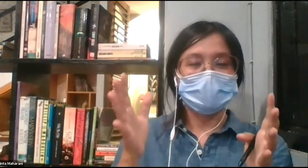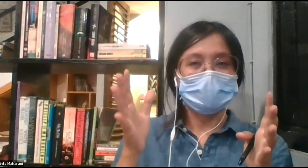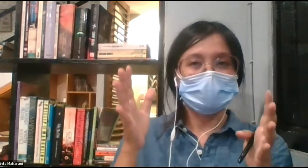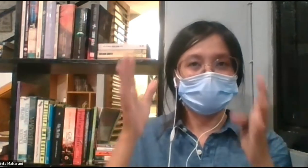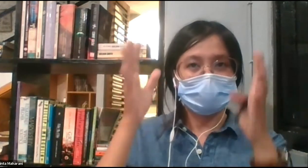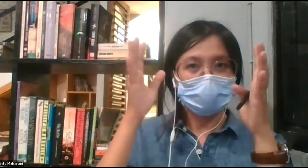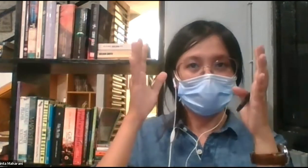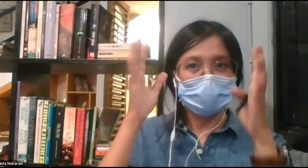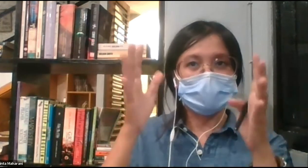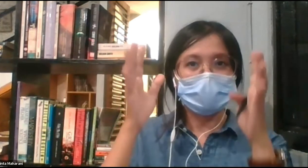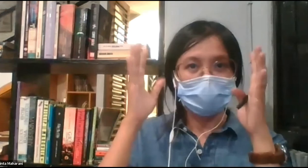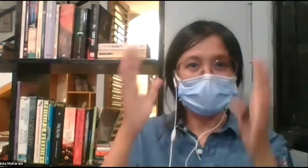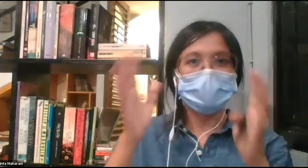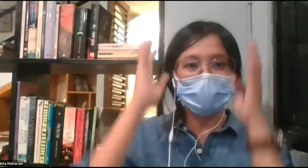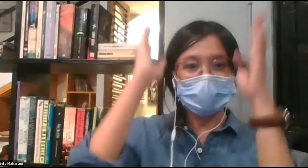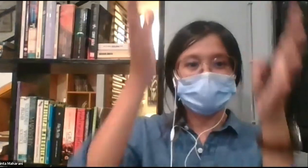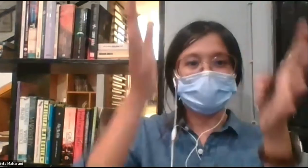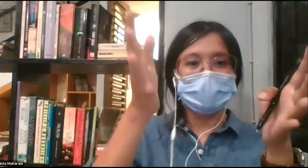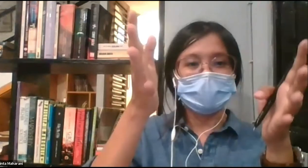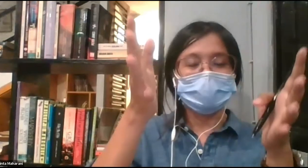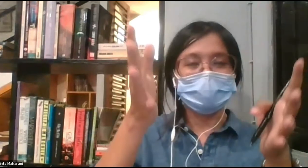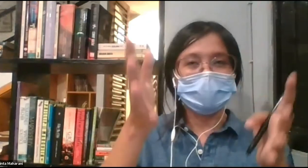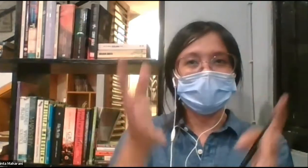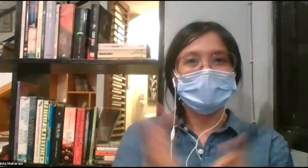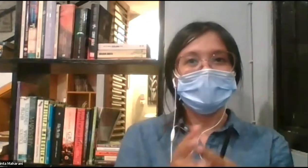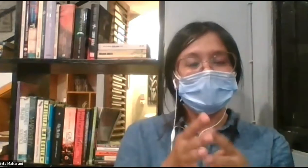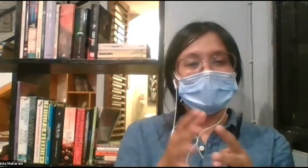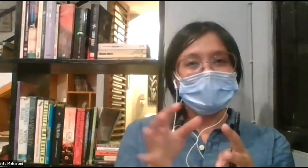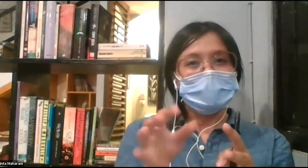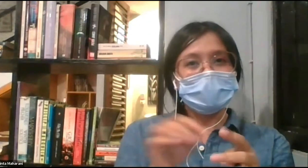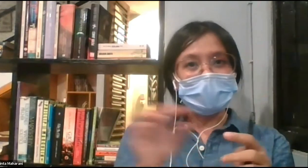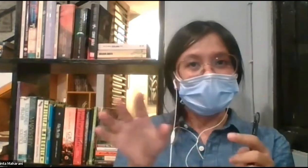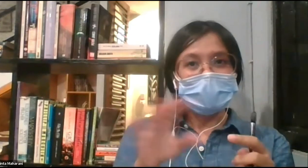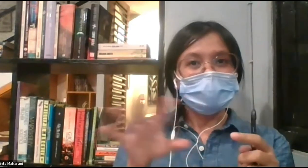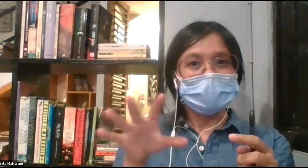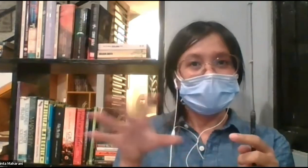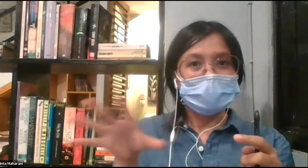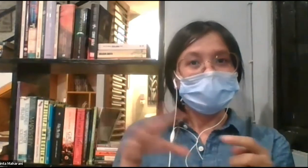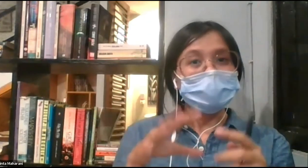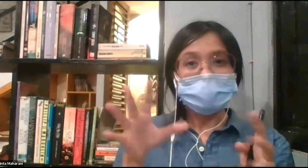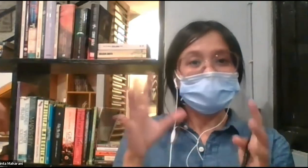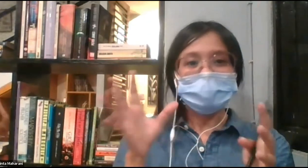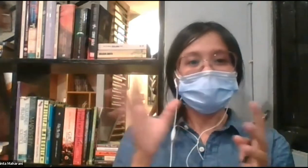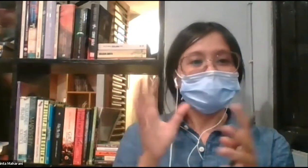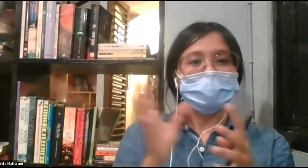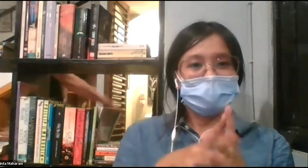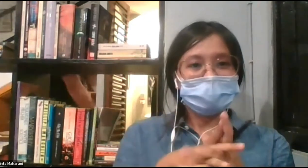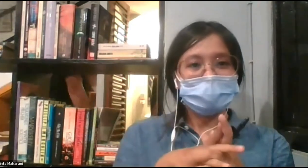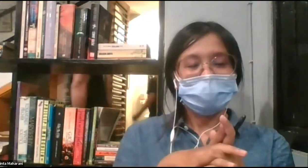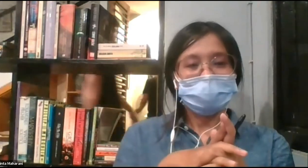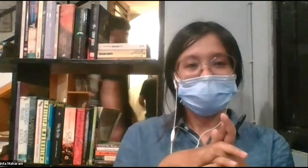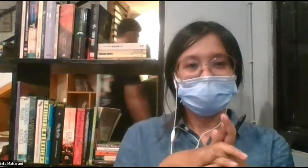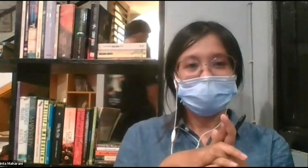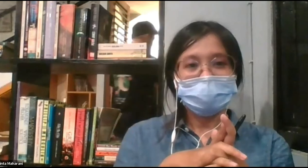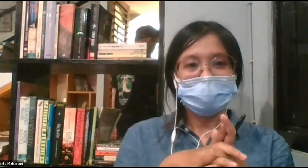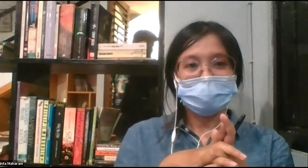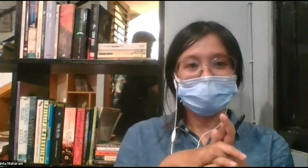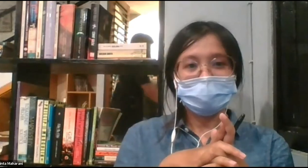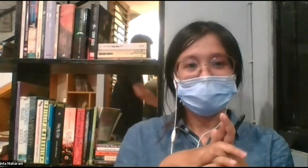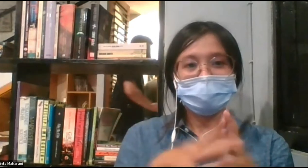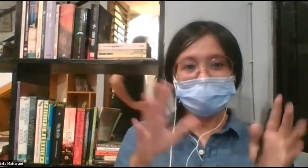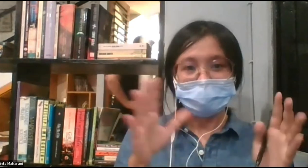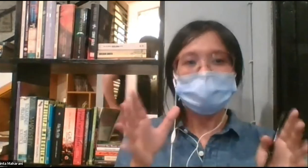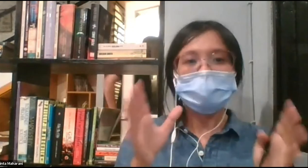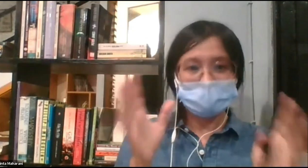semua tulisan atau pesan yang ingin disampaikan kepada publik. Dikail kalimat-kalimat itu, pasti ada sesuatu yang menarik yang